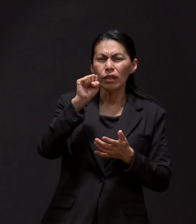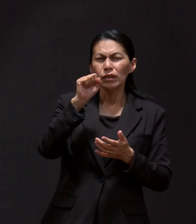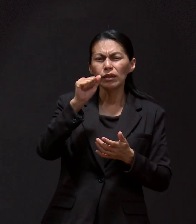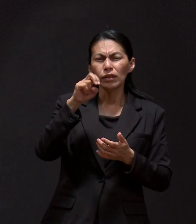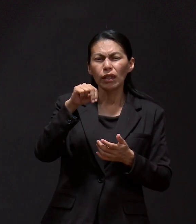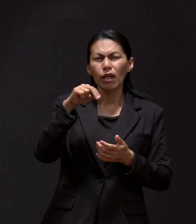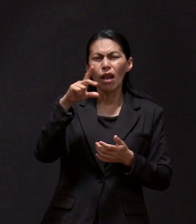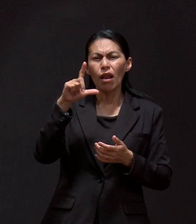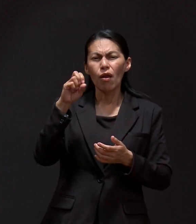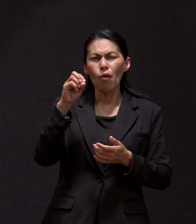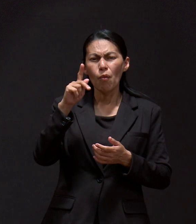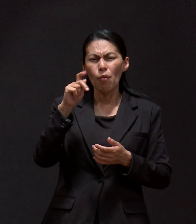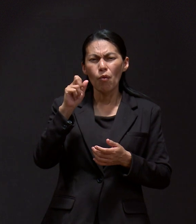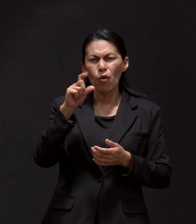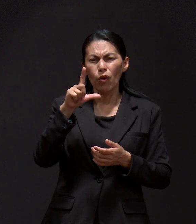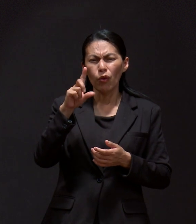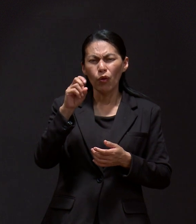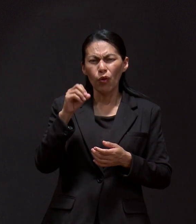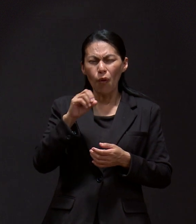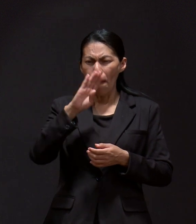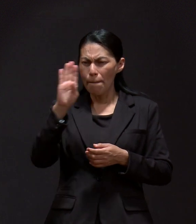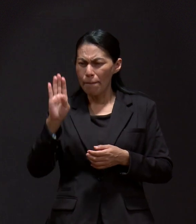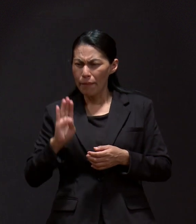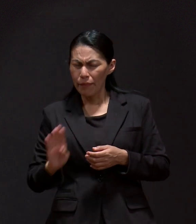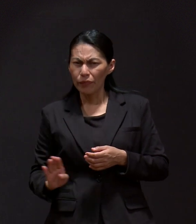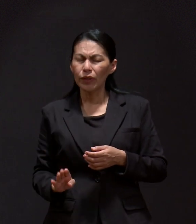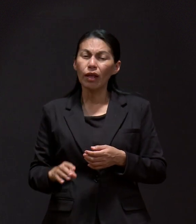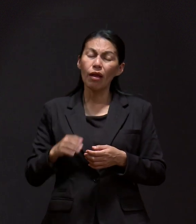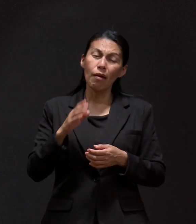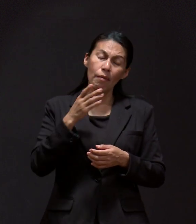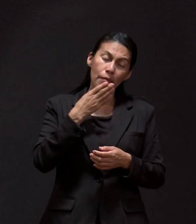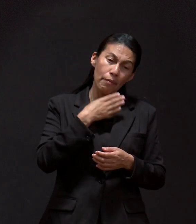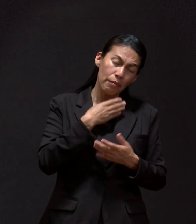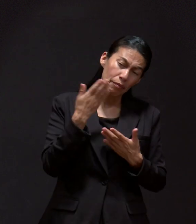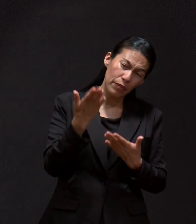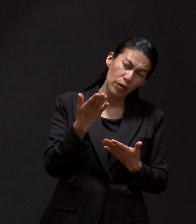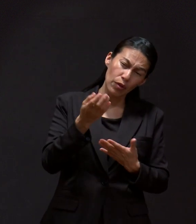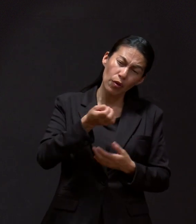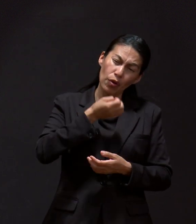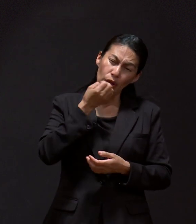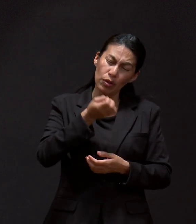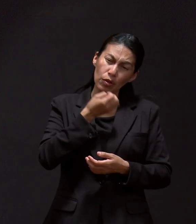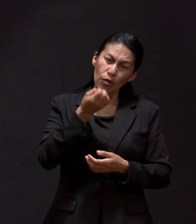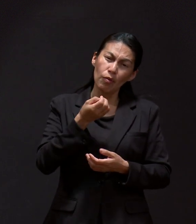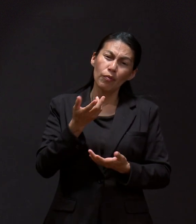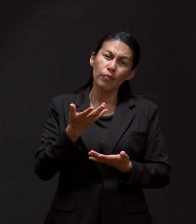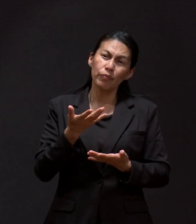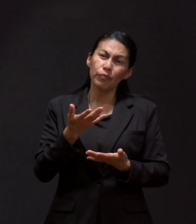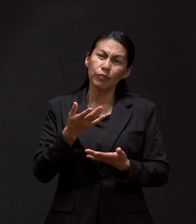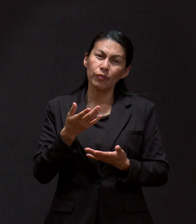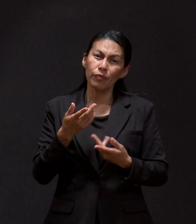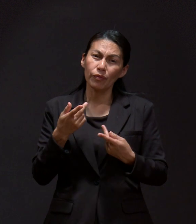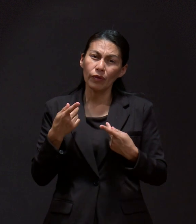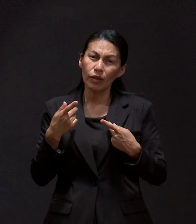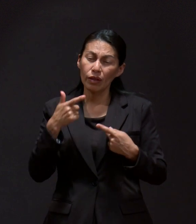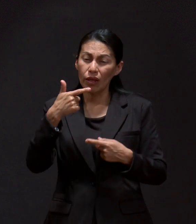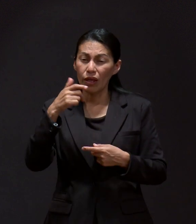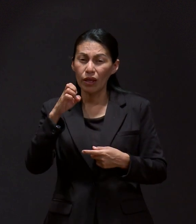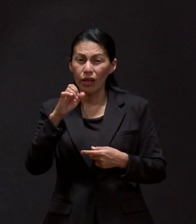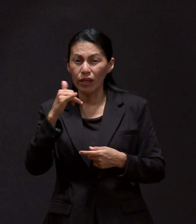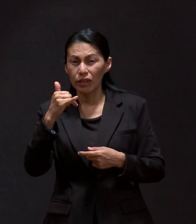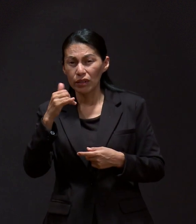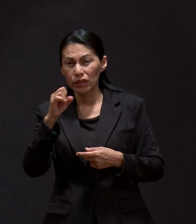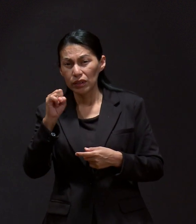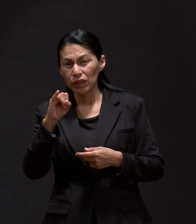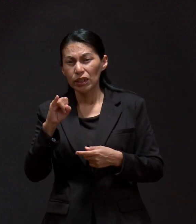y duración porque sí y su cirugía por una aneurisma en la cabeza vamos a estar